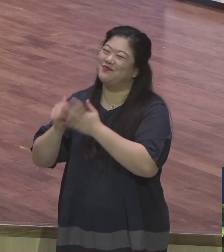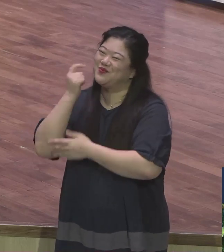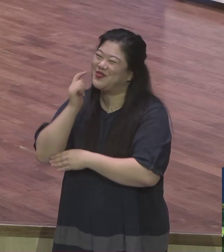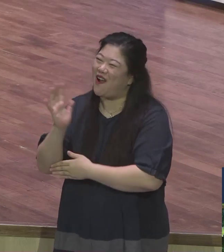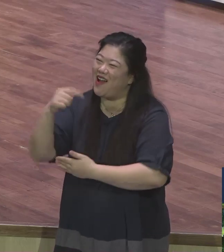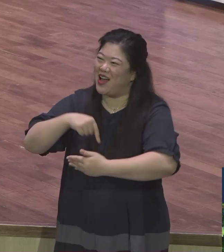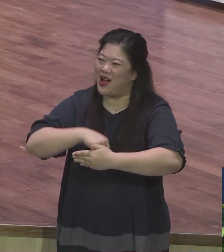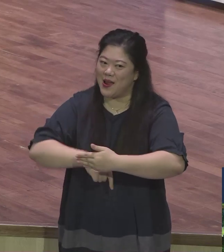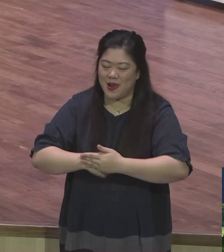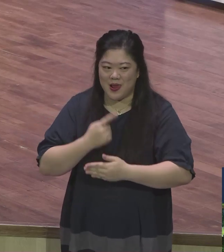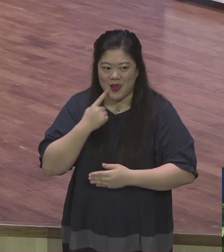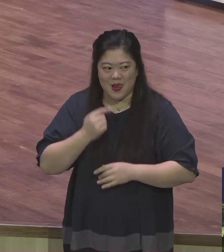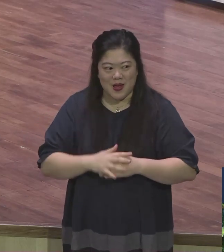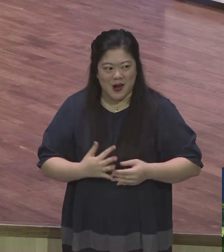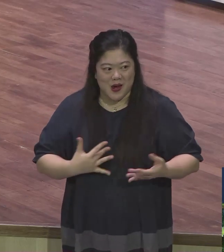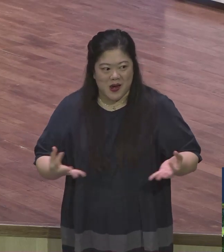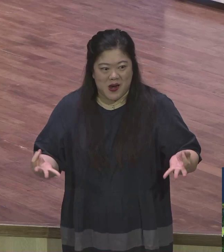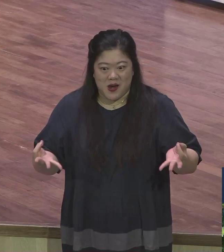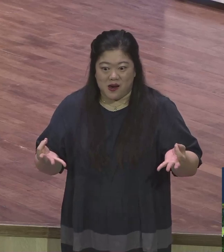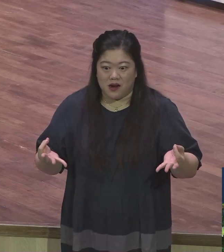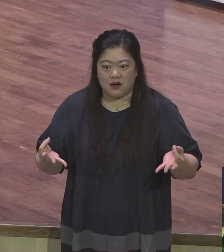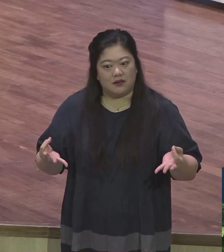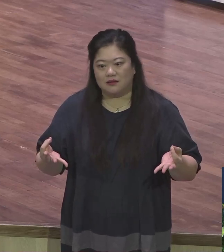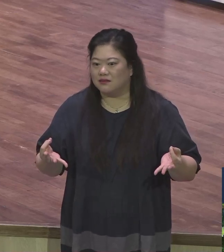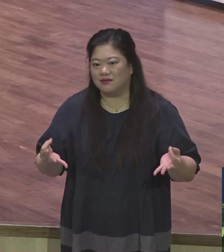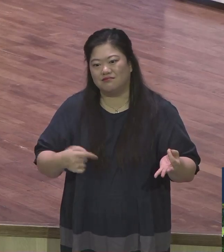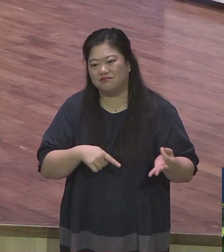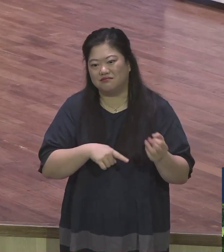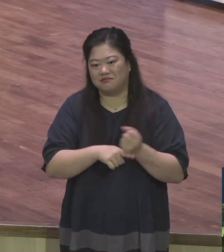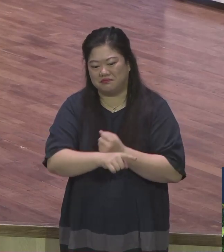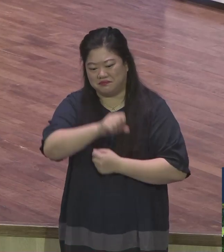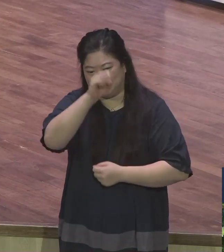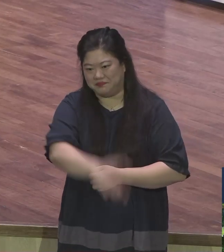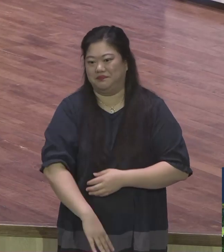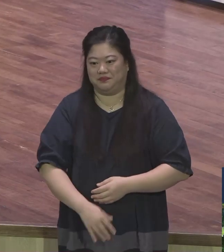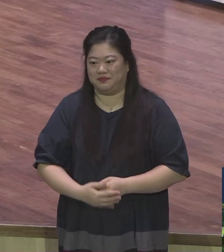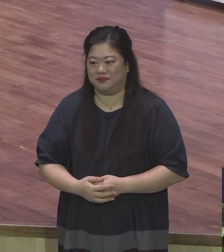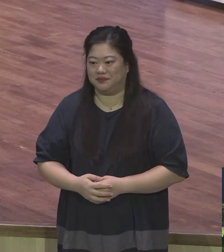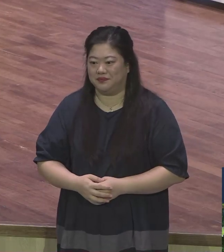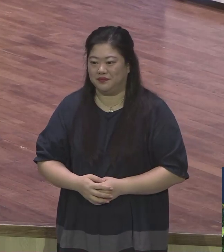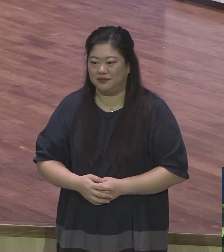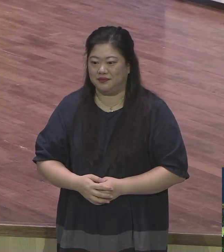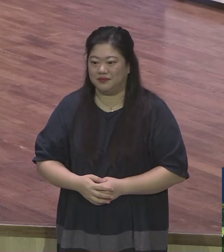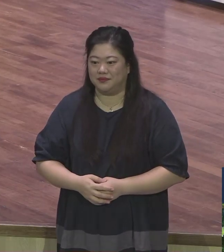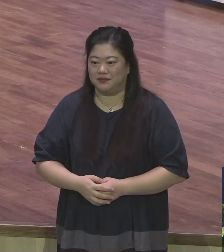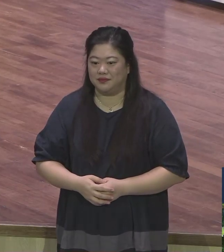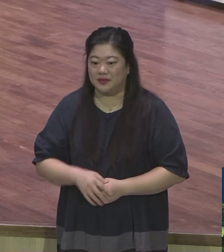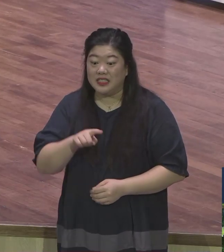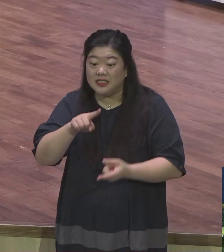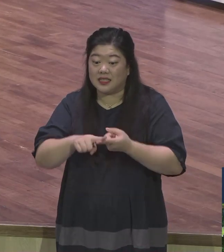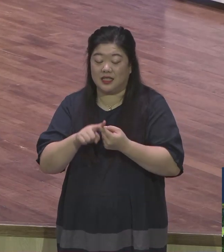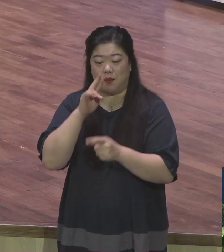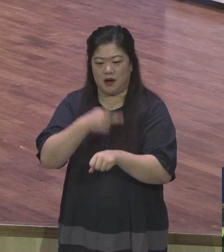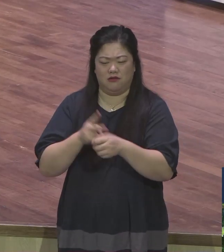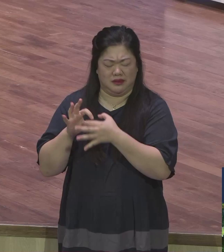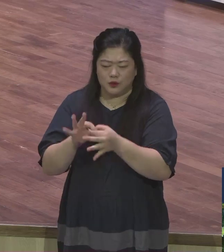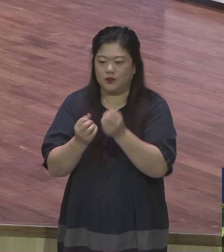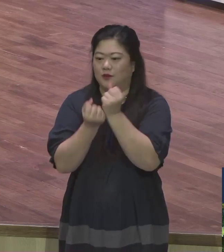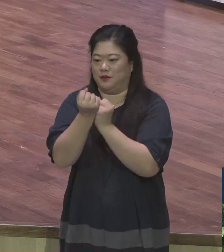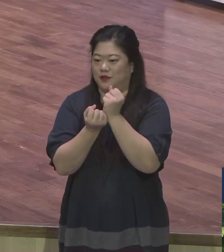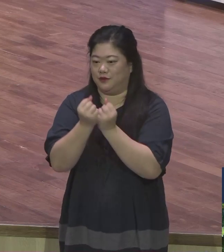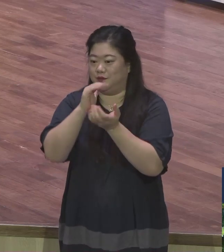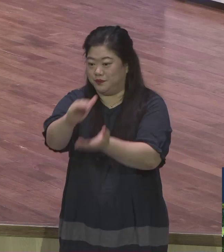그래서 이런 삶을 살기 위해서 세부적인 내용이 계속해서 설명하고 있는데 오늘